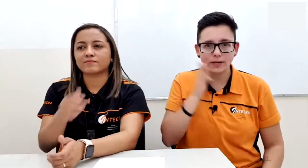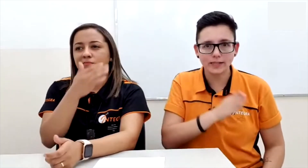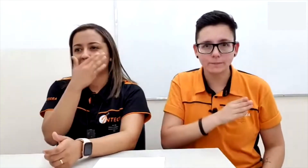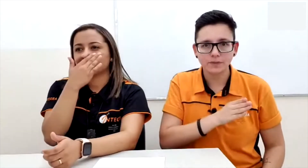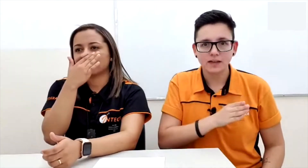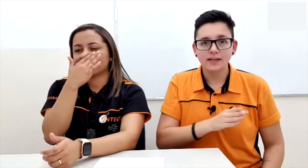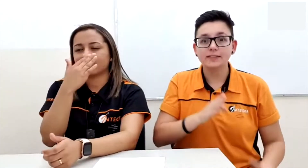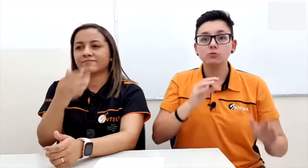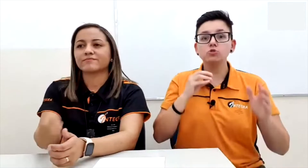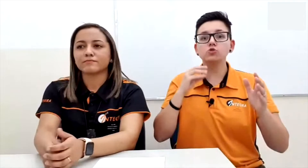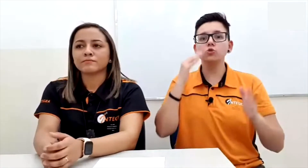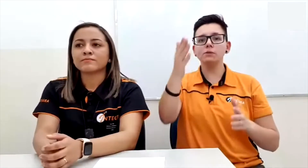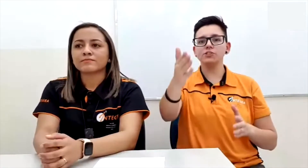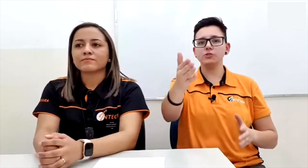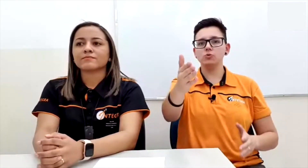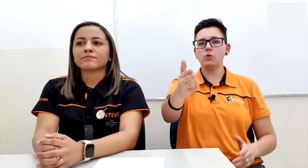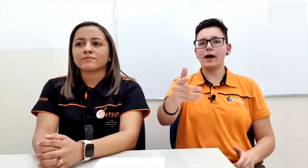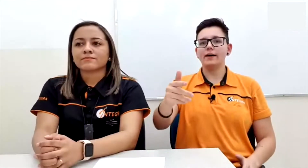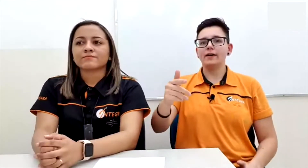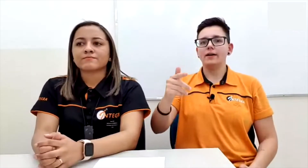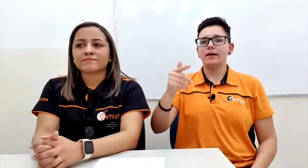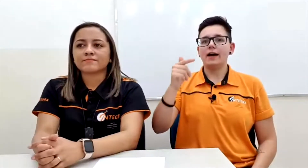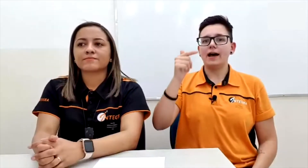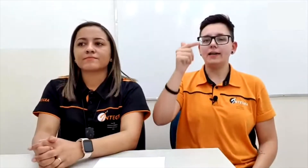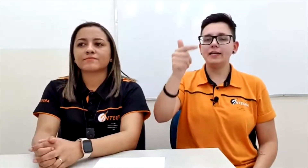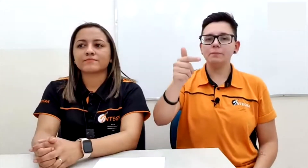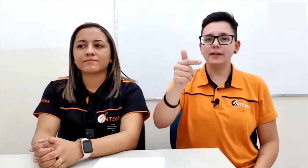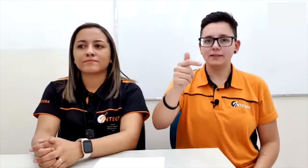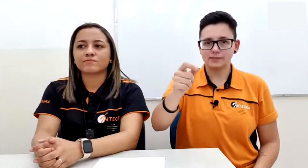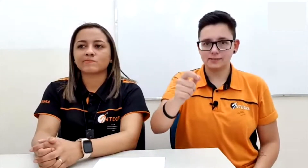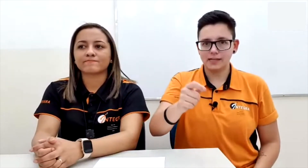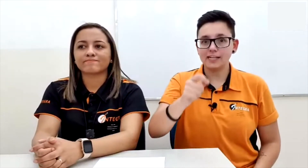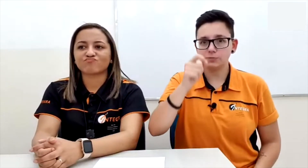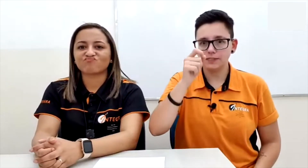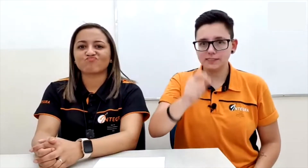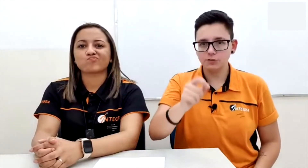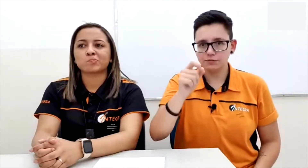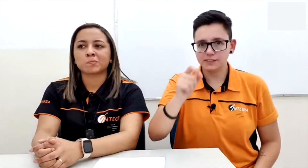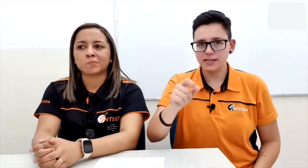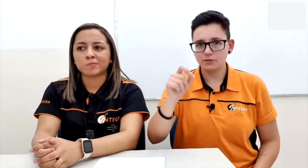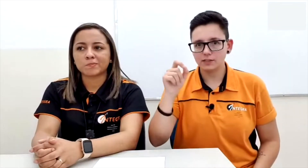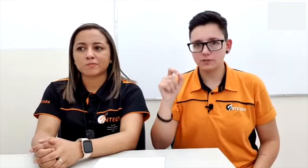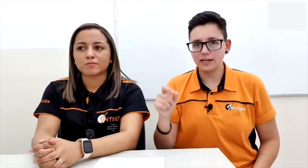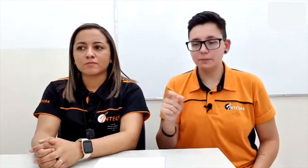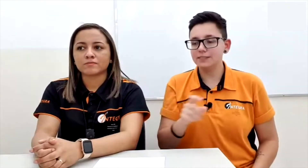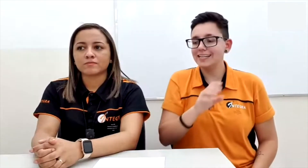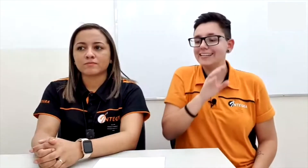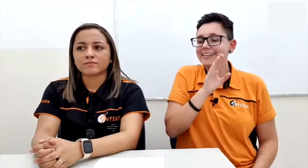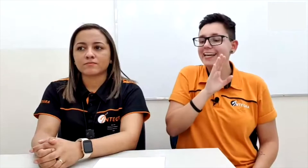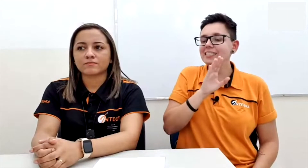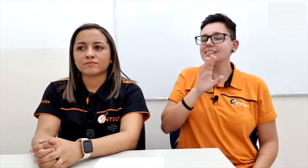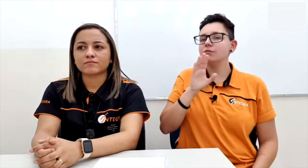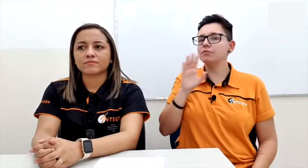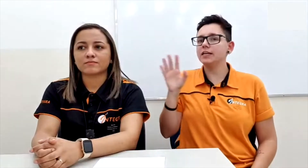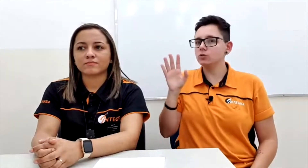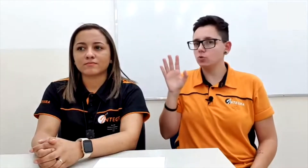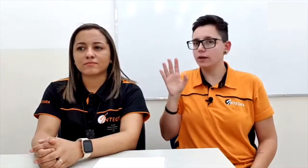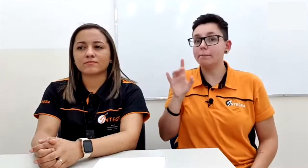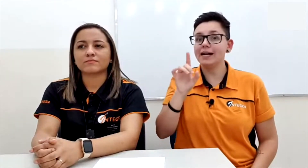ali. Então, substitua a Libras, a expressão facial dentro da Libras é desafiadora, mas eu